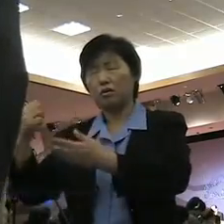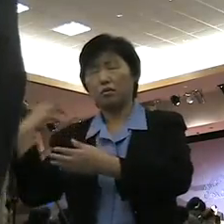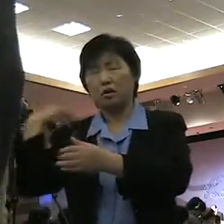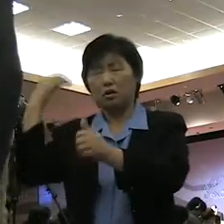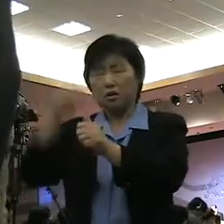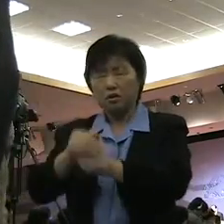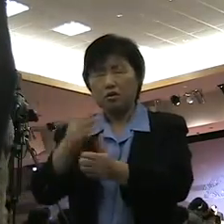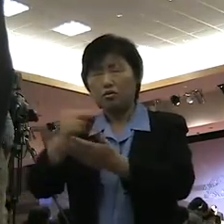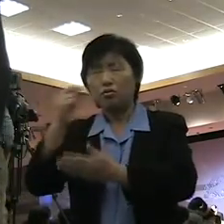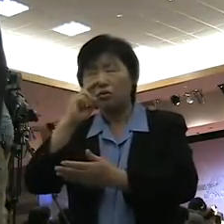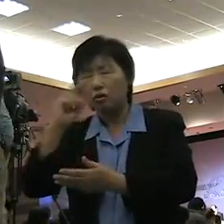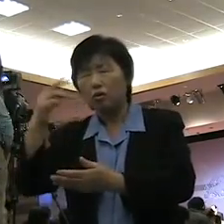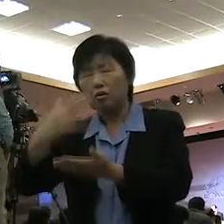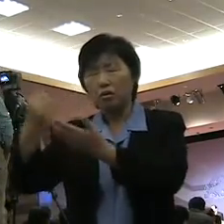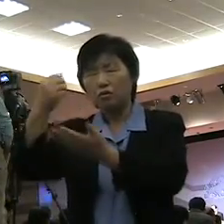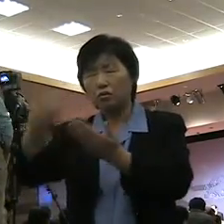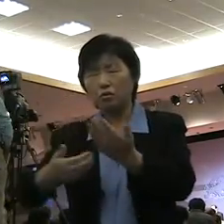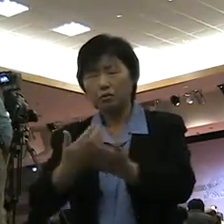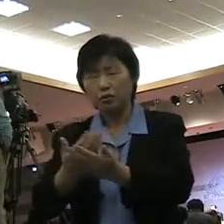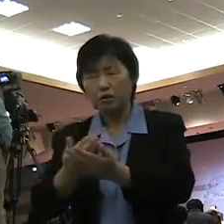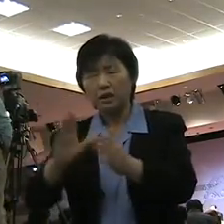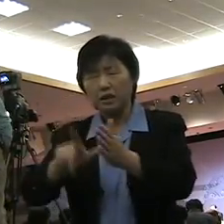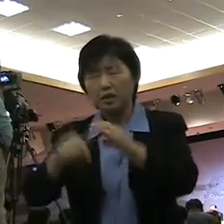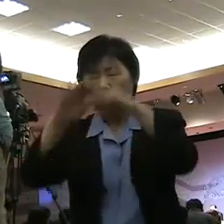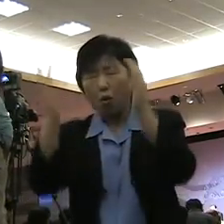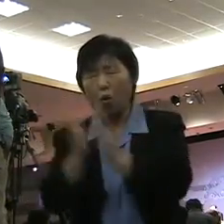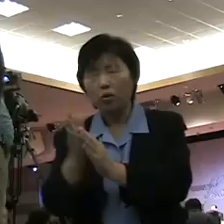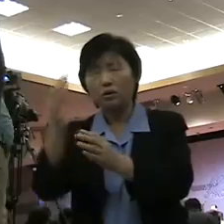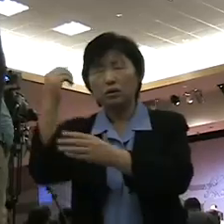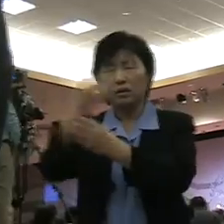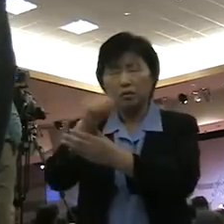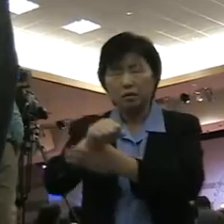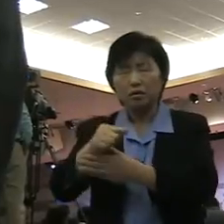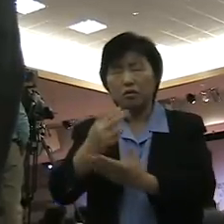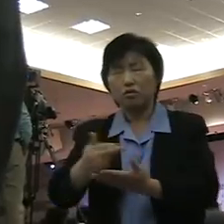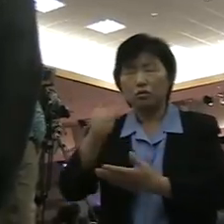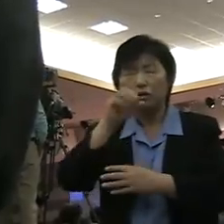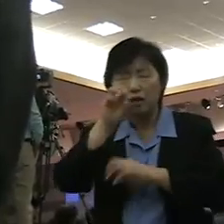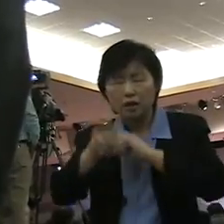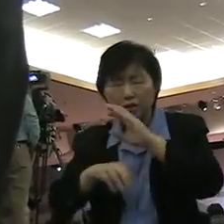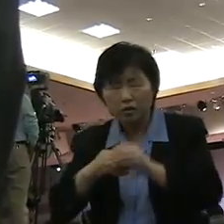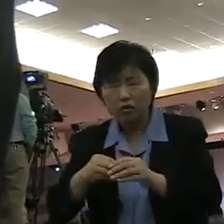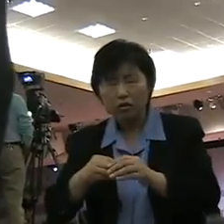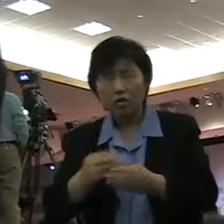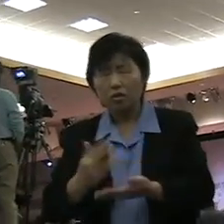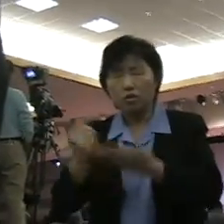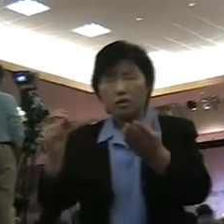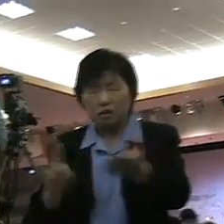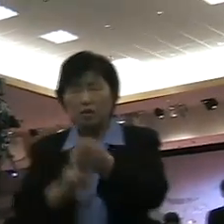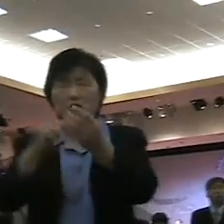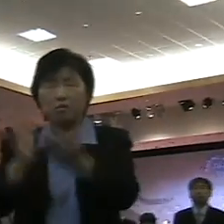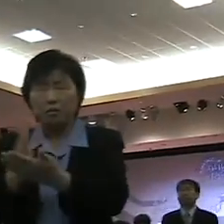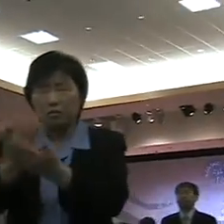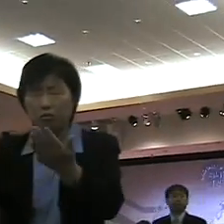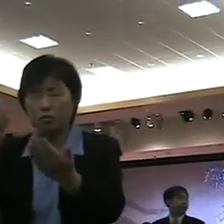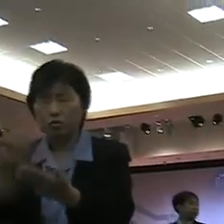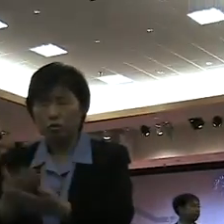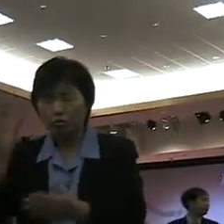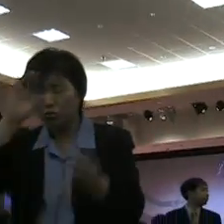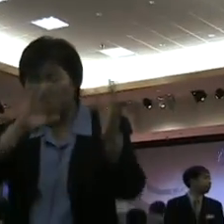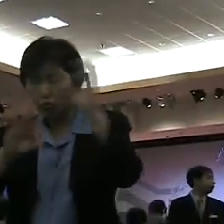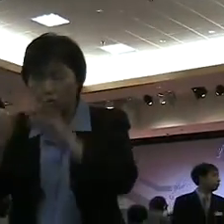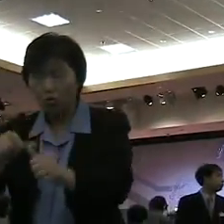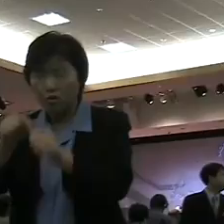주여 받아 주옵소서. 이 시간 우리의 모든 염려를 주님께 아뢰오니 주여 기적을 베풀어 주옵소서. 구하는